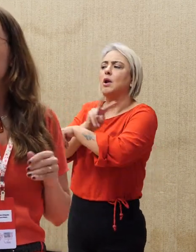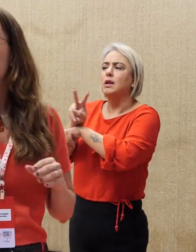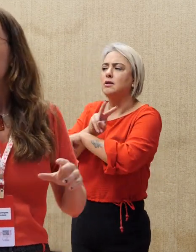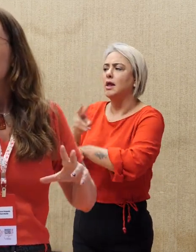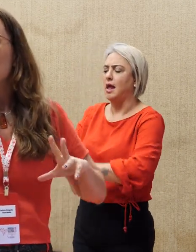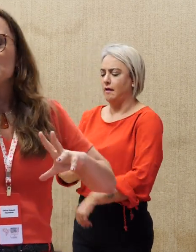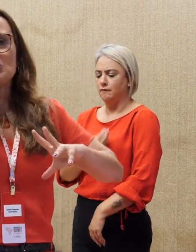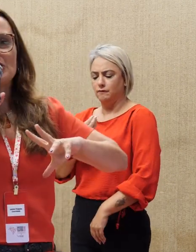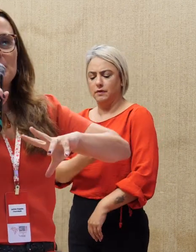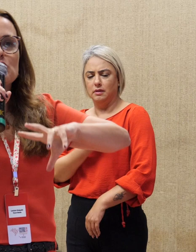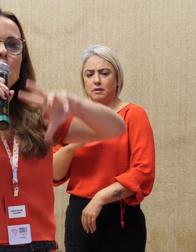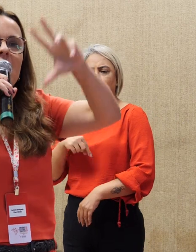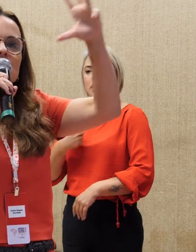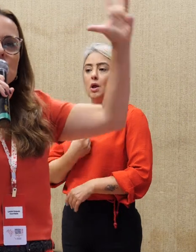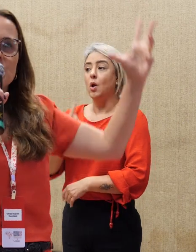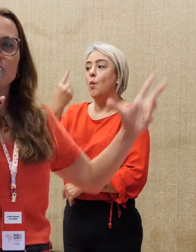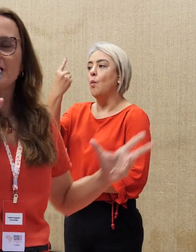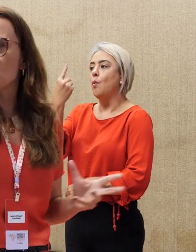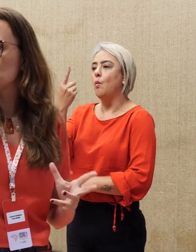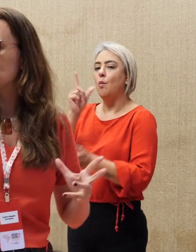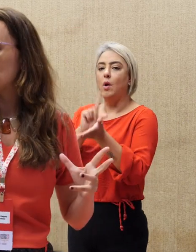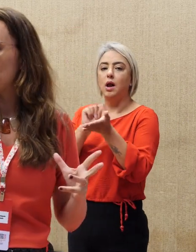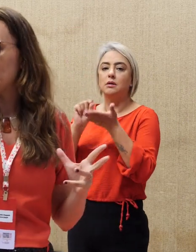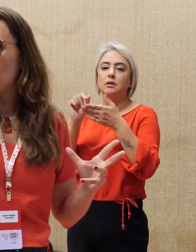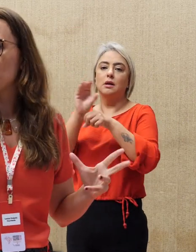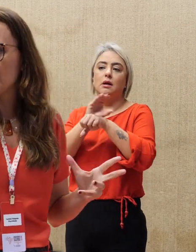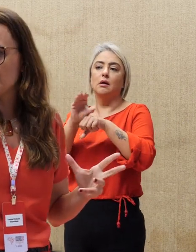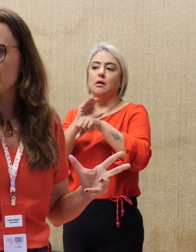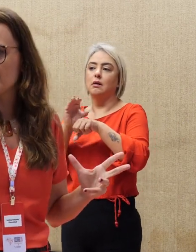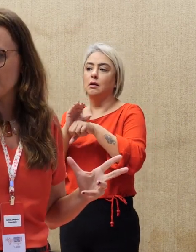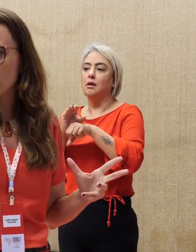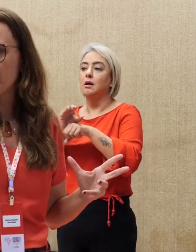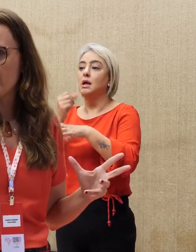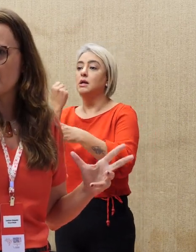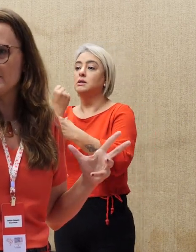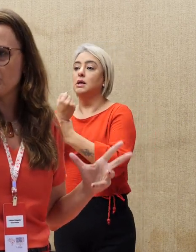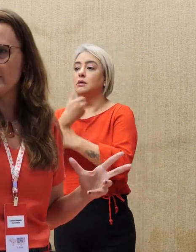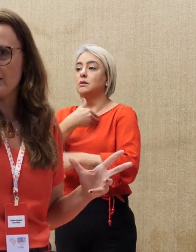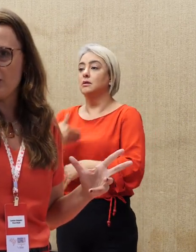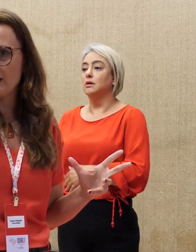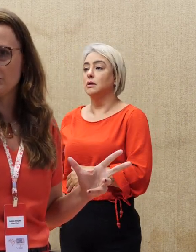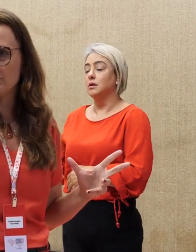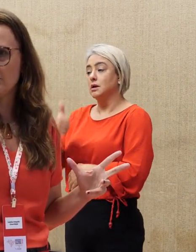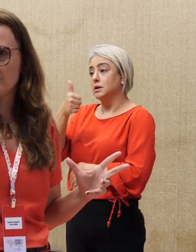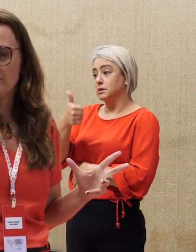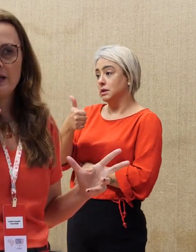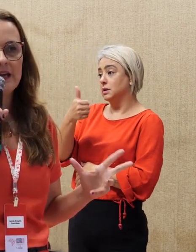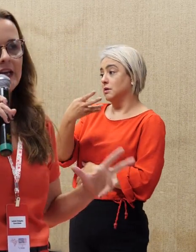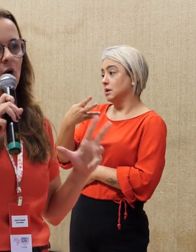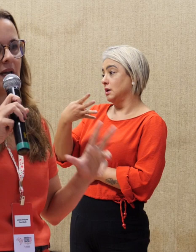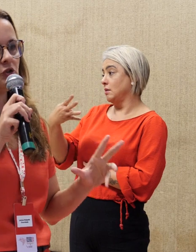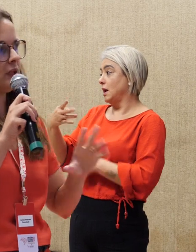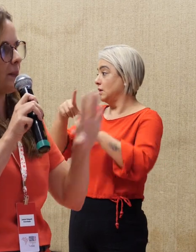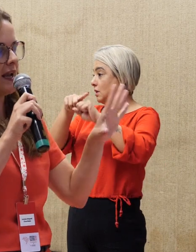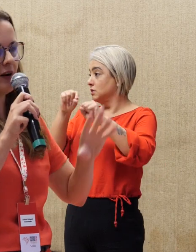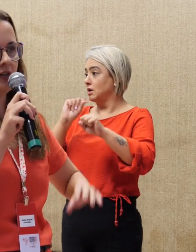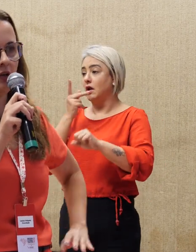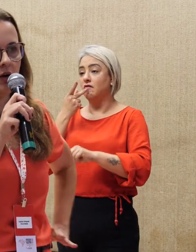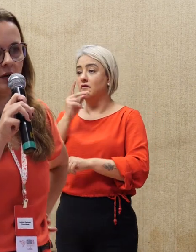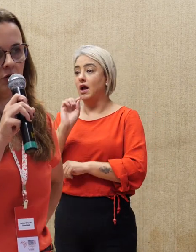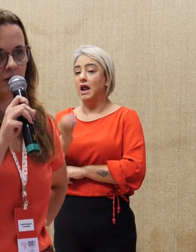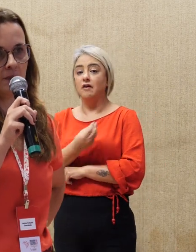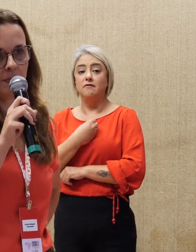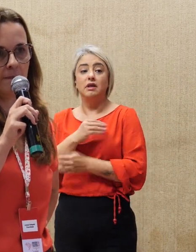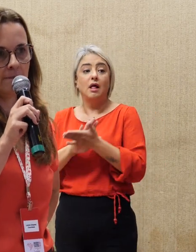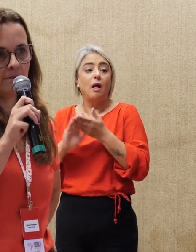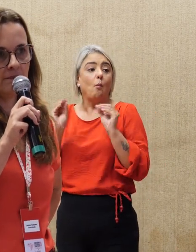vida. Nós só temos um artigo na Constituição Federal que fala de segurança pública, que é o 144. E ele não menciona a palavra vida